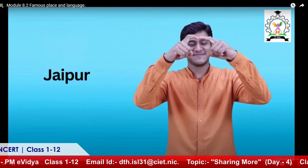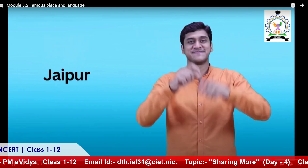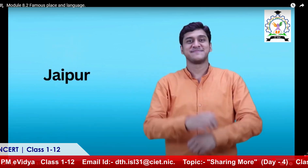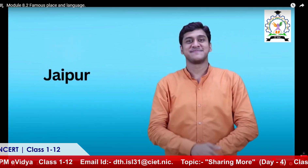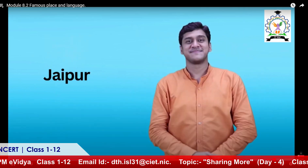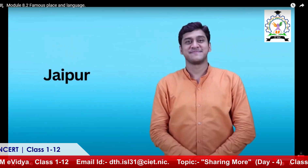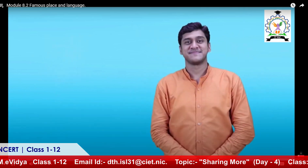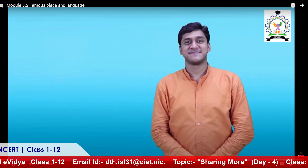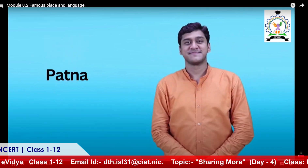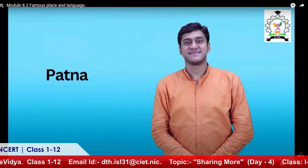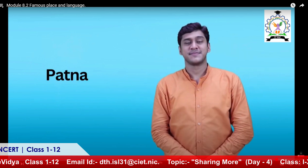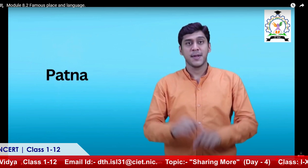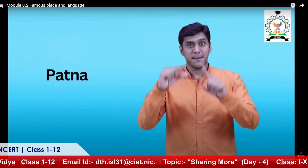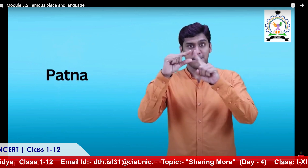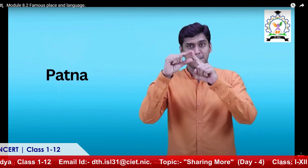जयपुर,